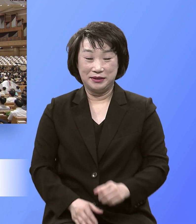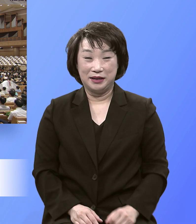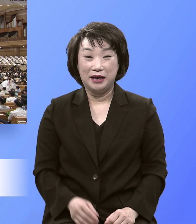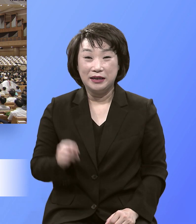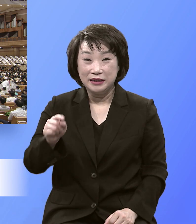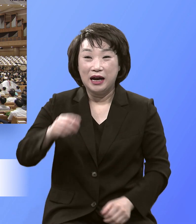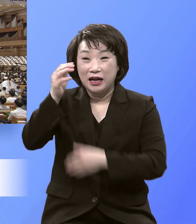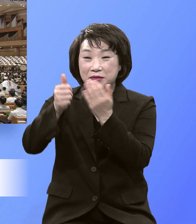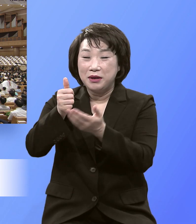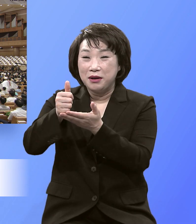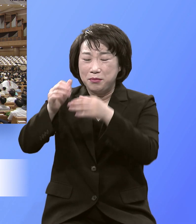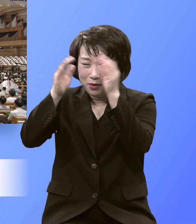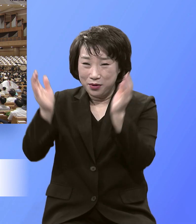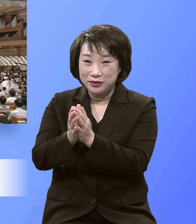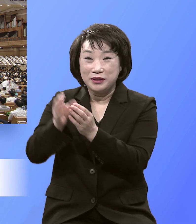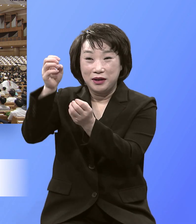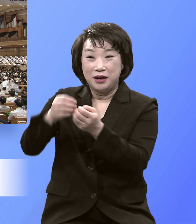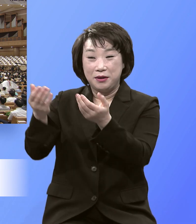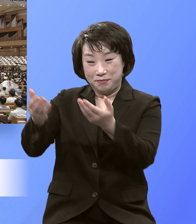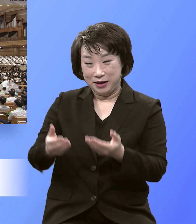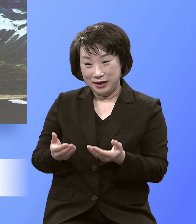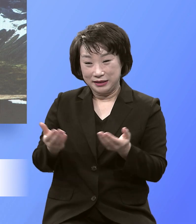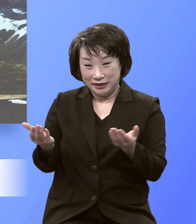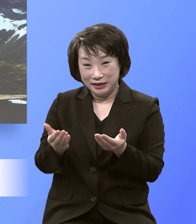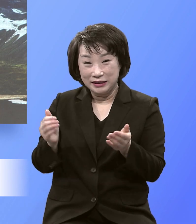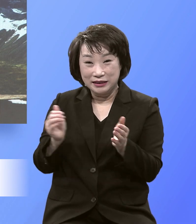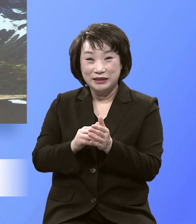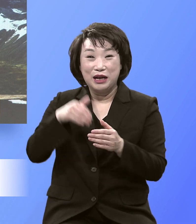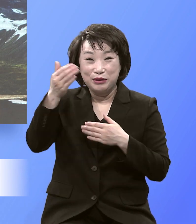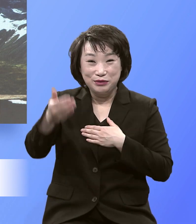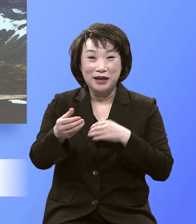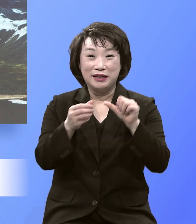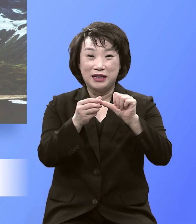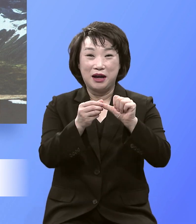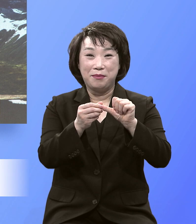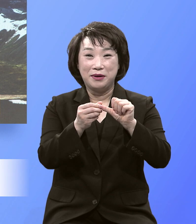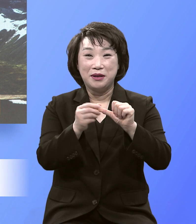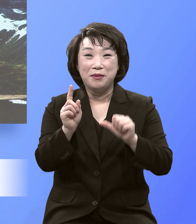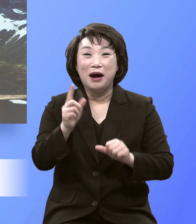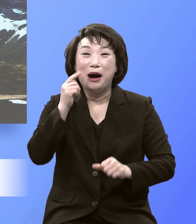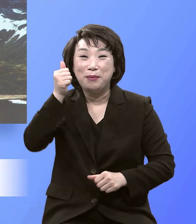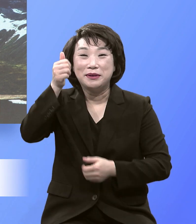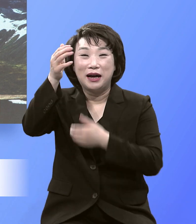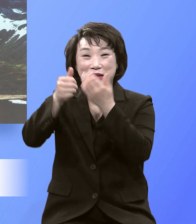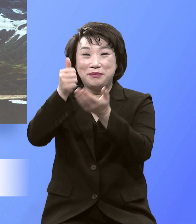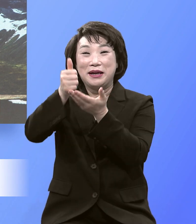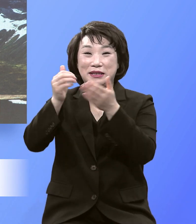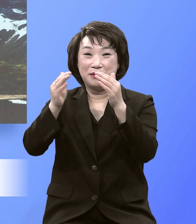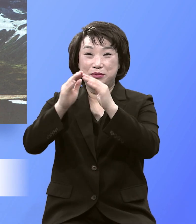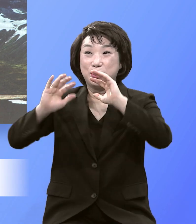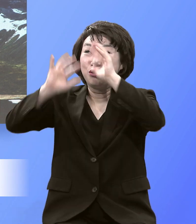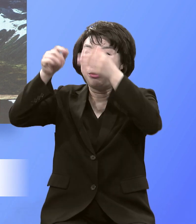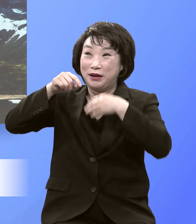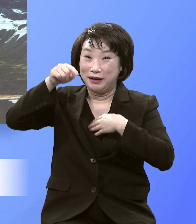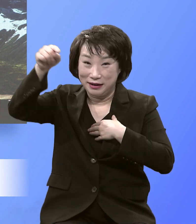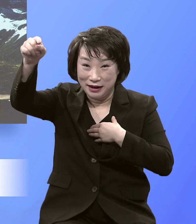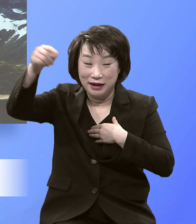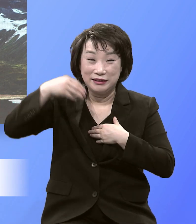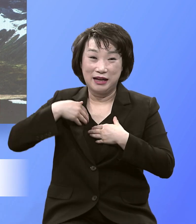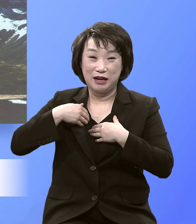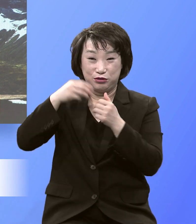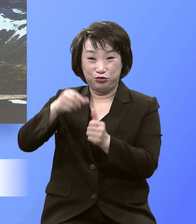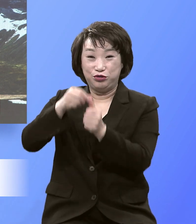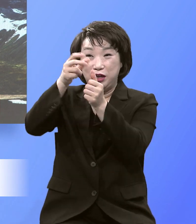이런 상속자의 사역을 마친 다음에 다섯 번째, 아버지 집 천국에서